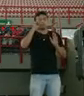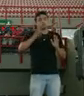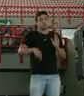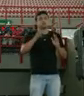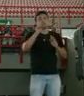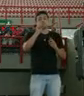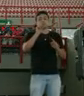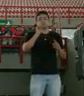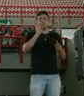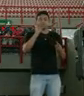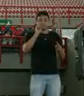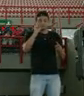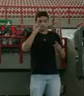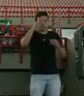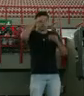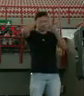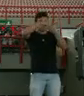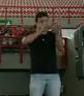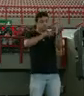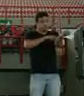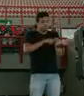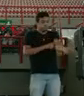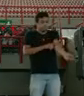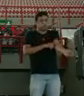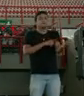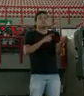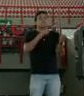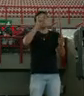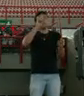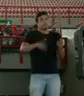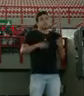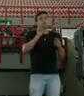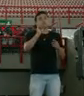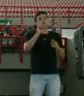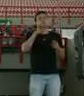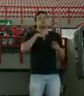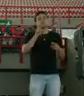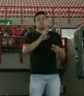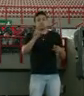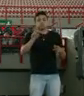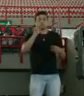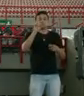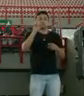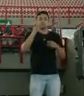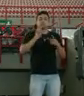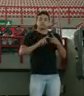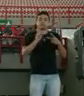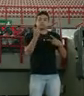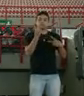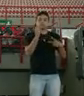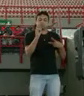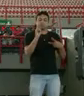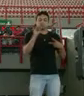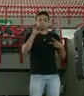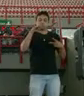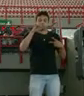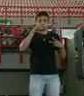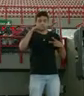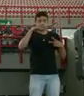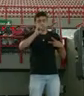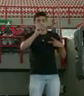essas glândulas endócrinas dentro da nossa corrente sanguínea recebe o nome de quê? Hormônios. Por isso